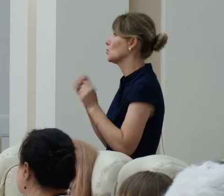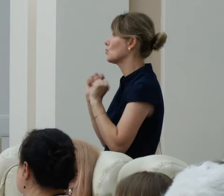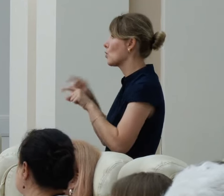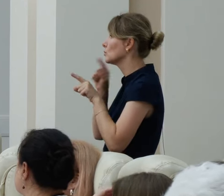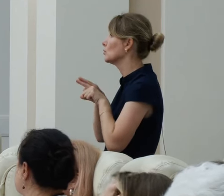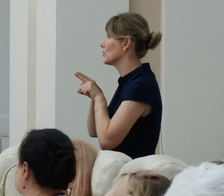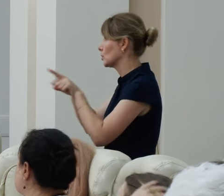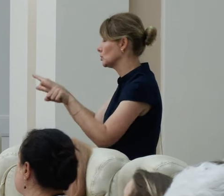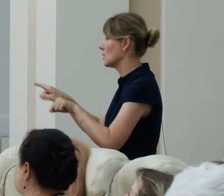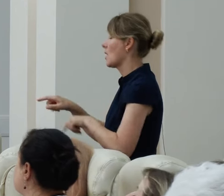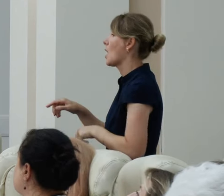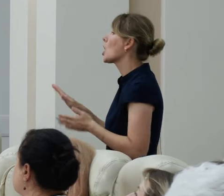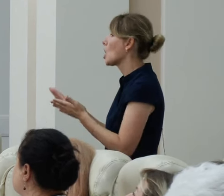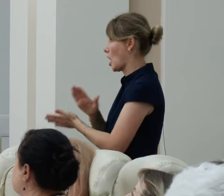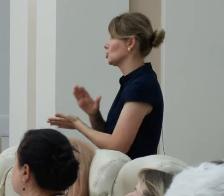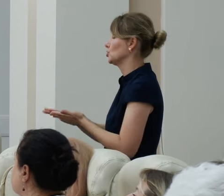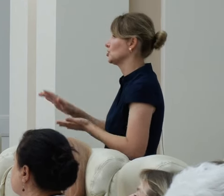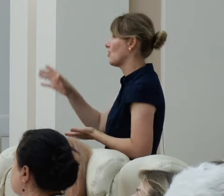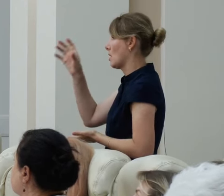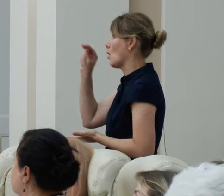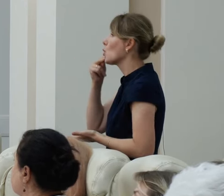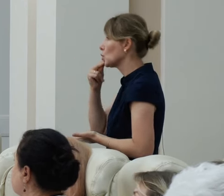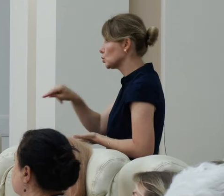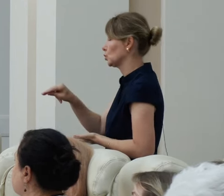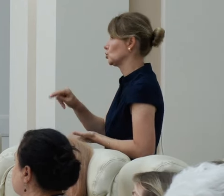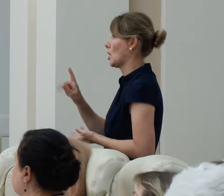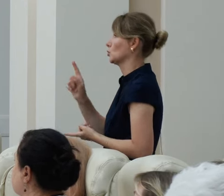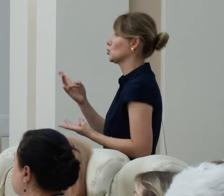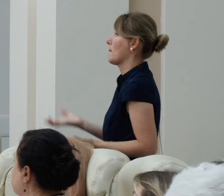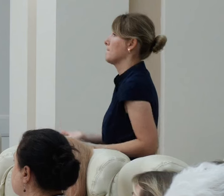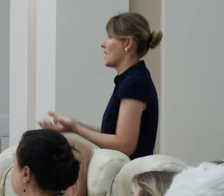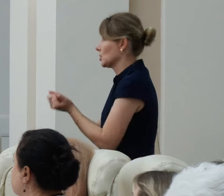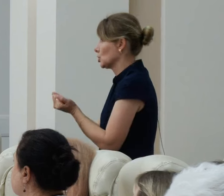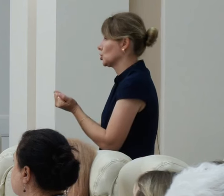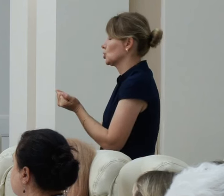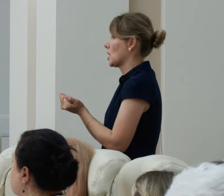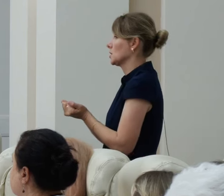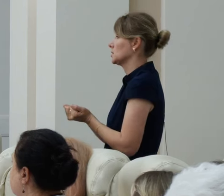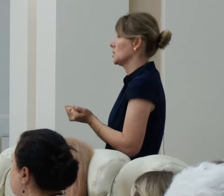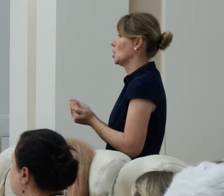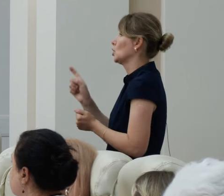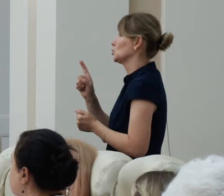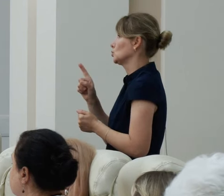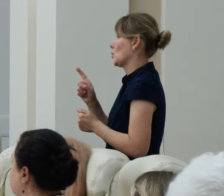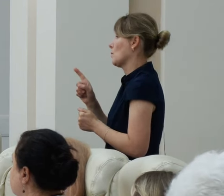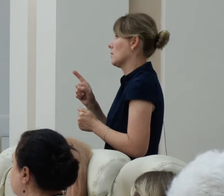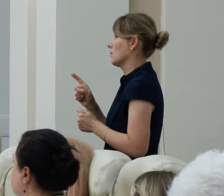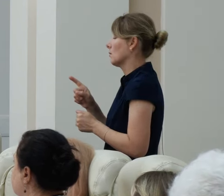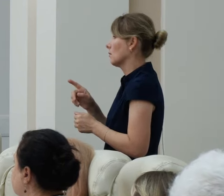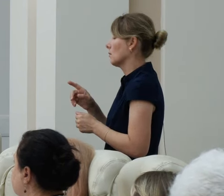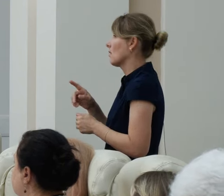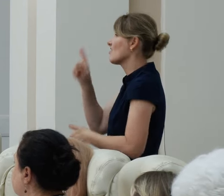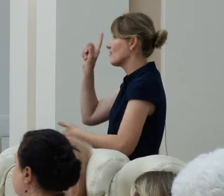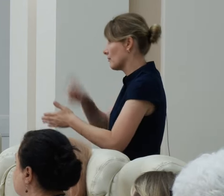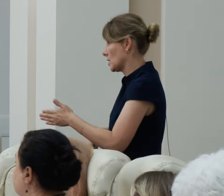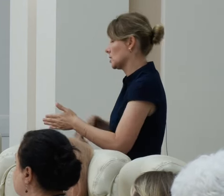promoveze performanța, care să o susțină, care să o respecte și care să